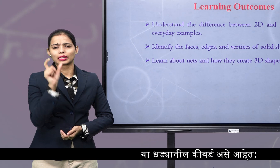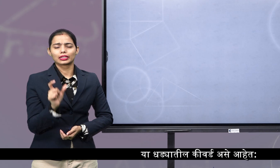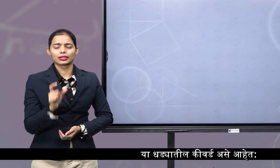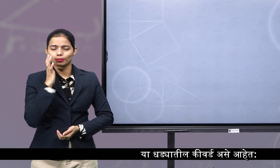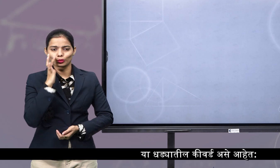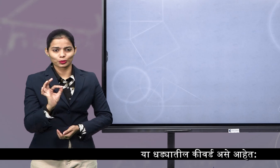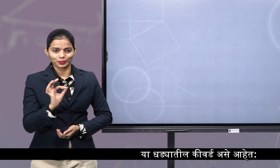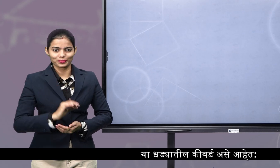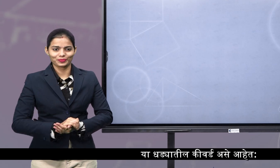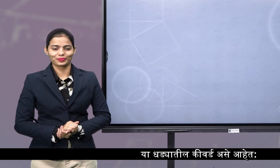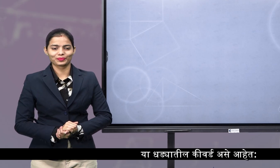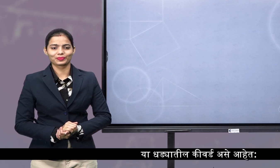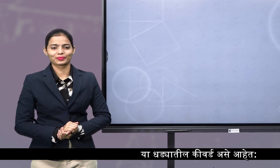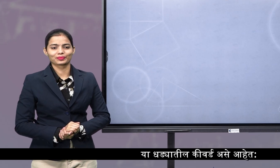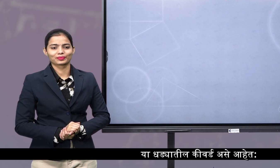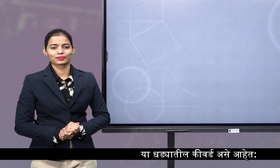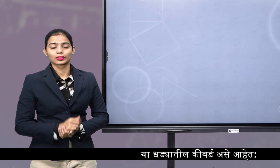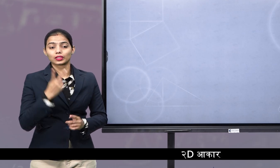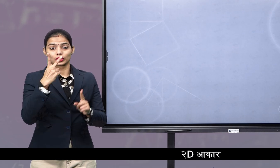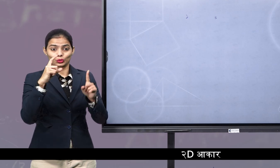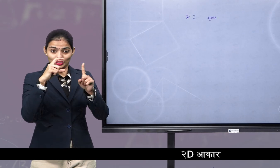या धड्यातील कीवर्ड्स असे आहेत: 2D आकार,